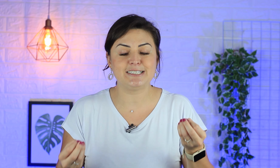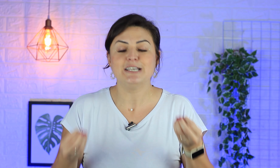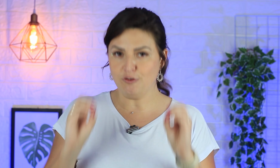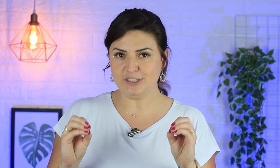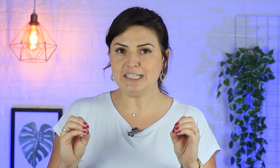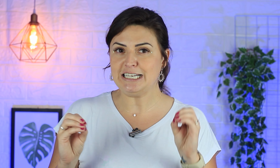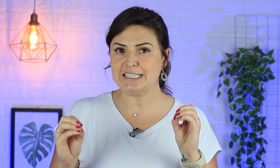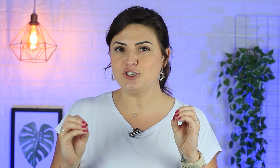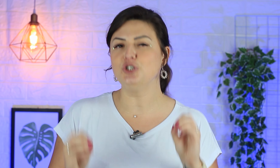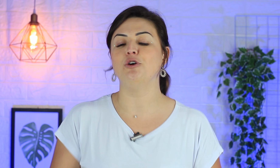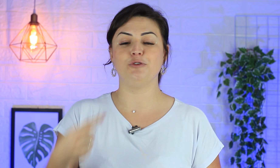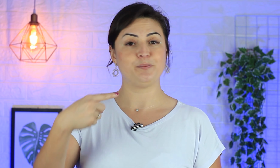Então eu vou sinalizar de novo.